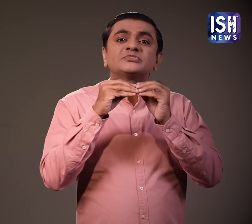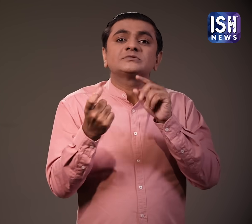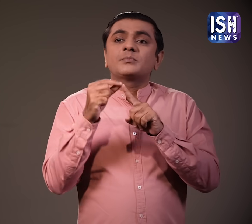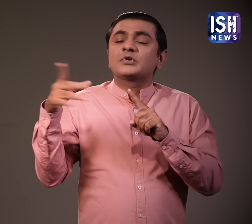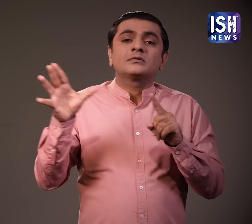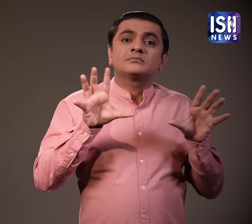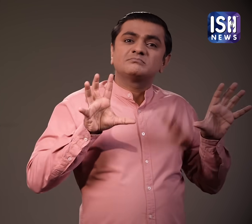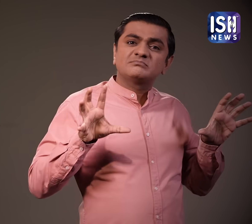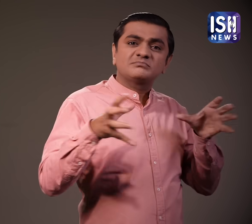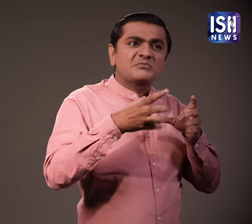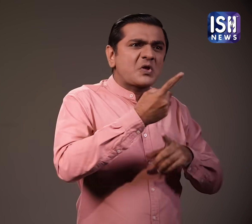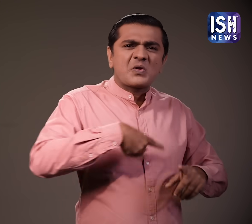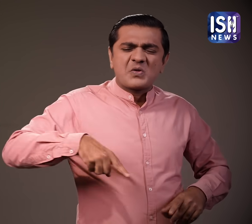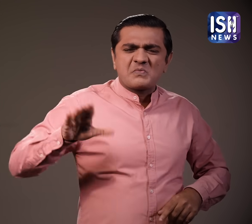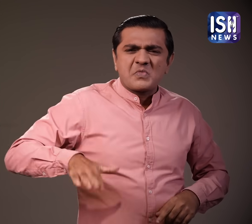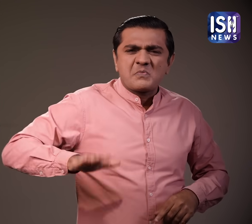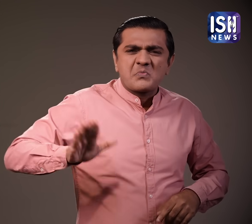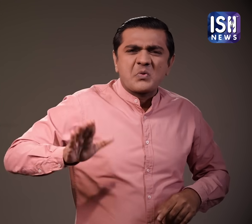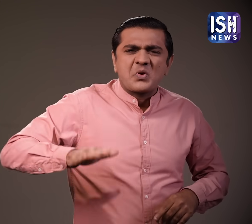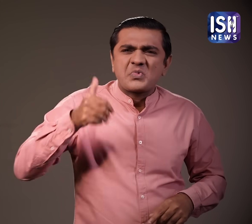आदी अपने मेश थपत पाने लगे